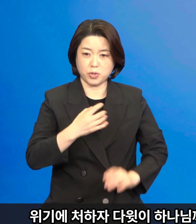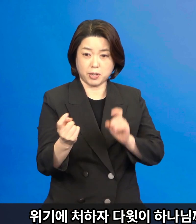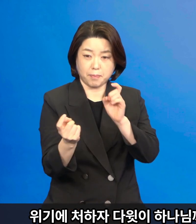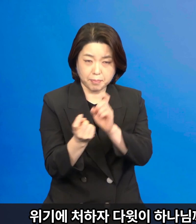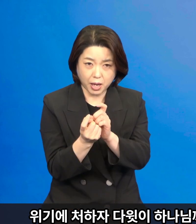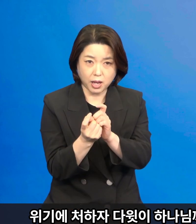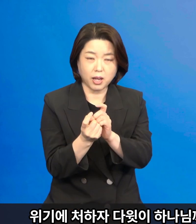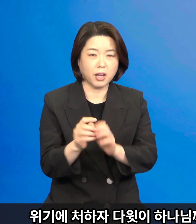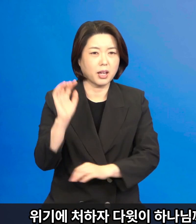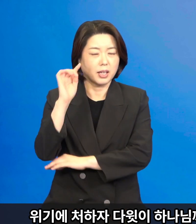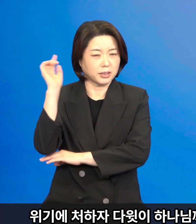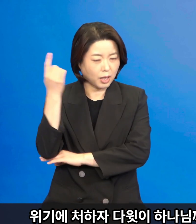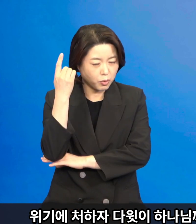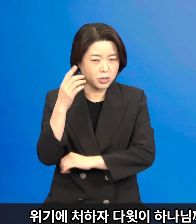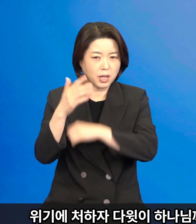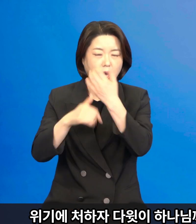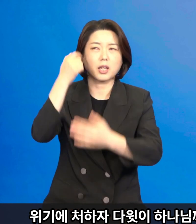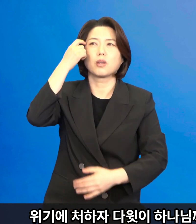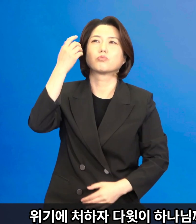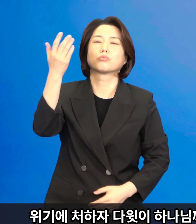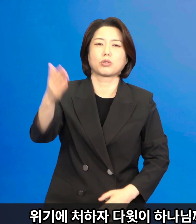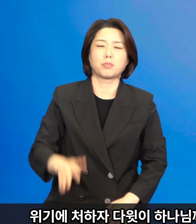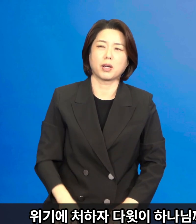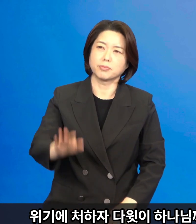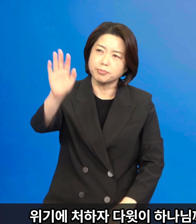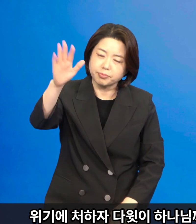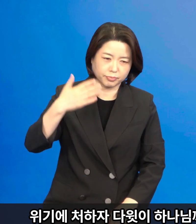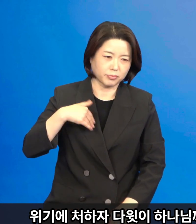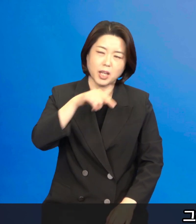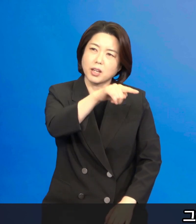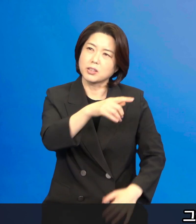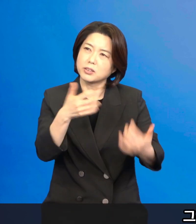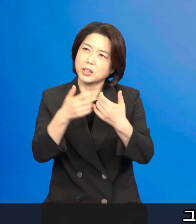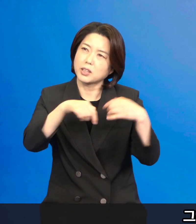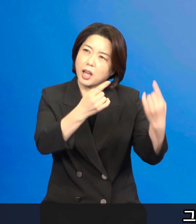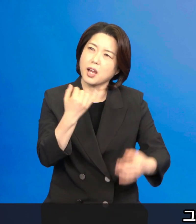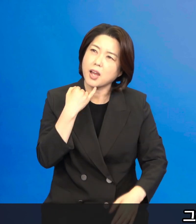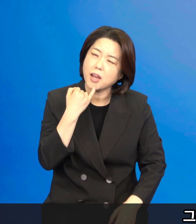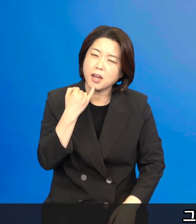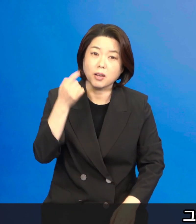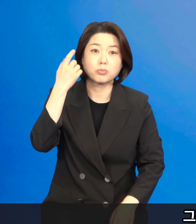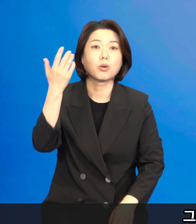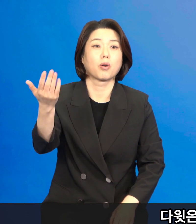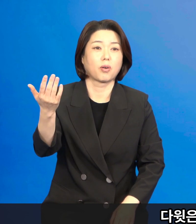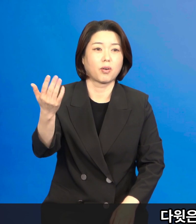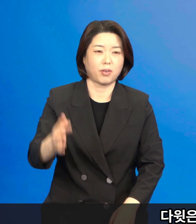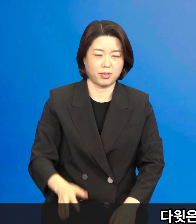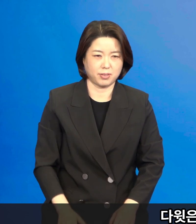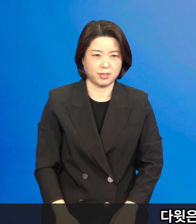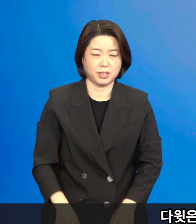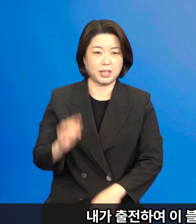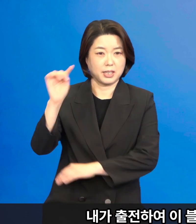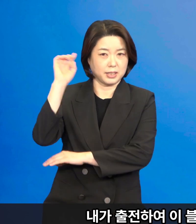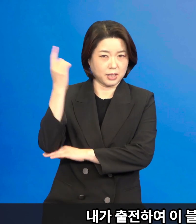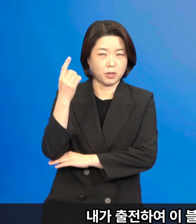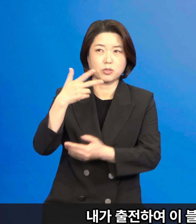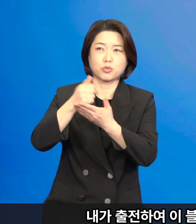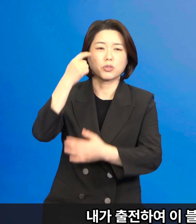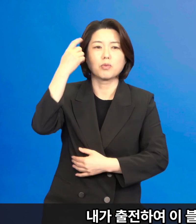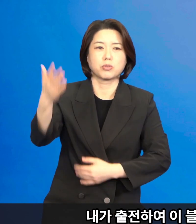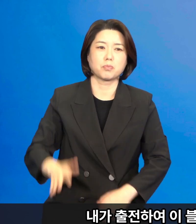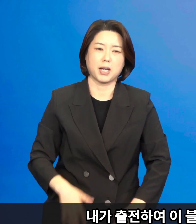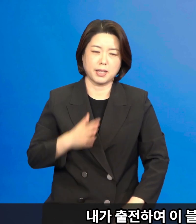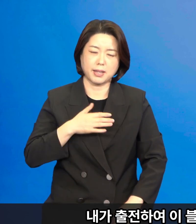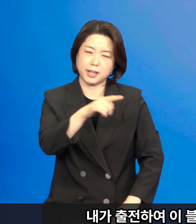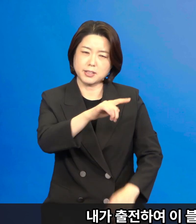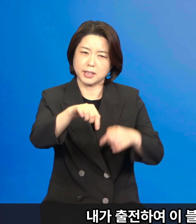처하자 다윗이 하나님께 물어요. 하나님, 제가 출전해야겠습니까? 그것이 2절이죠. 다윗은 주님께 여쭈었다. 내가 출전하여